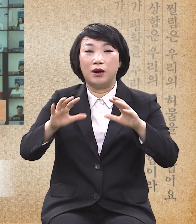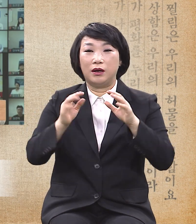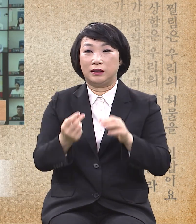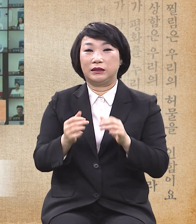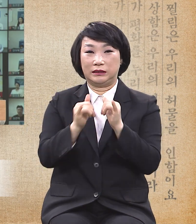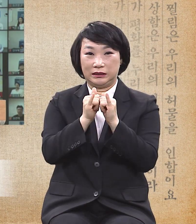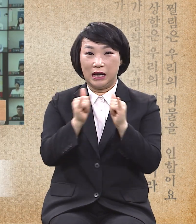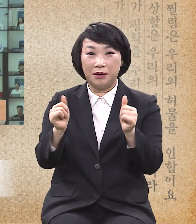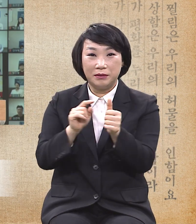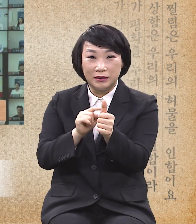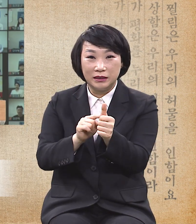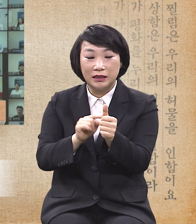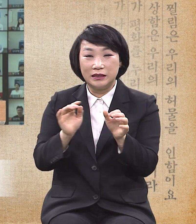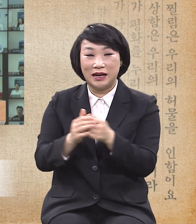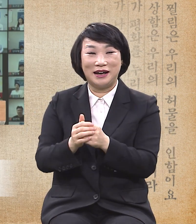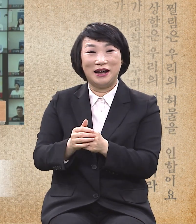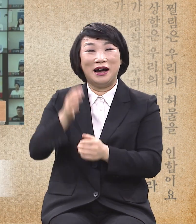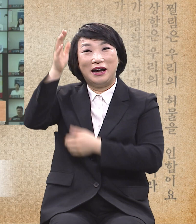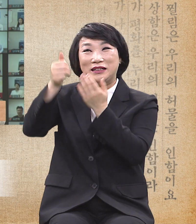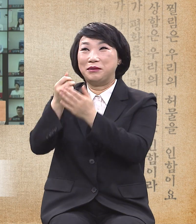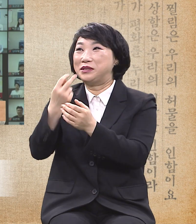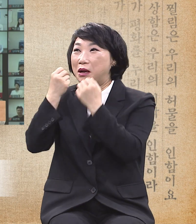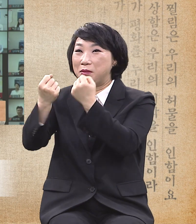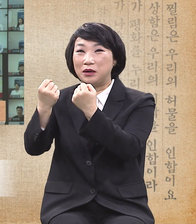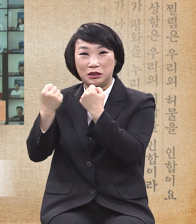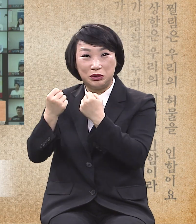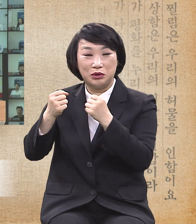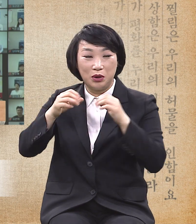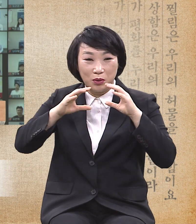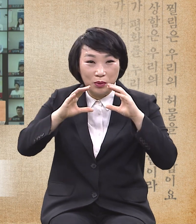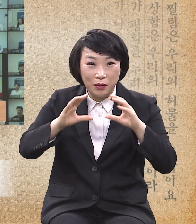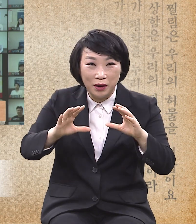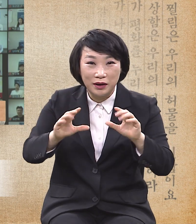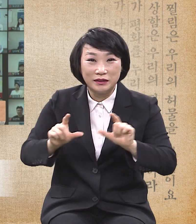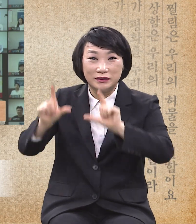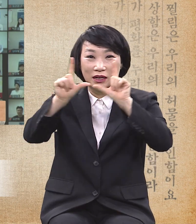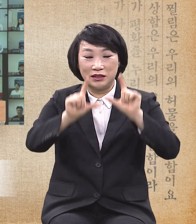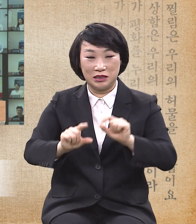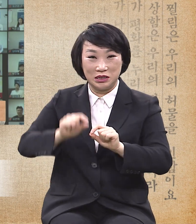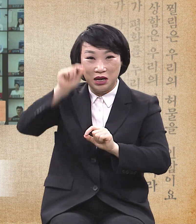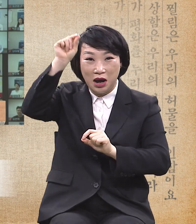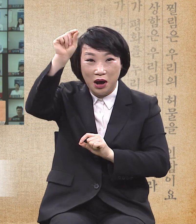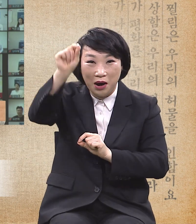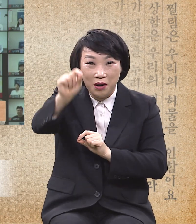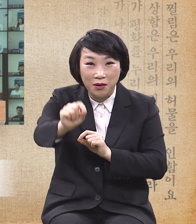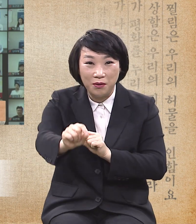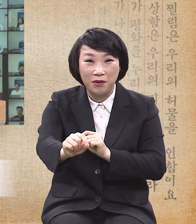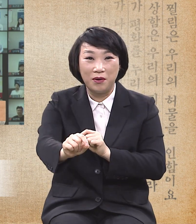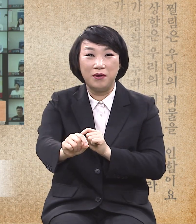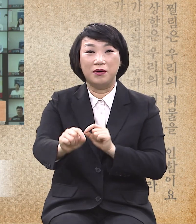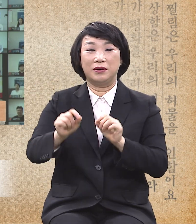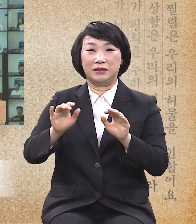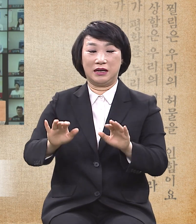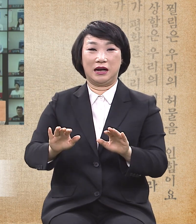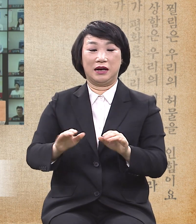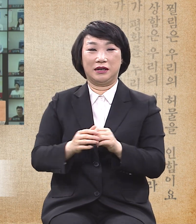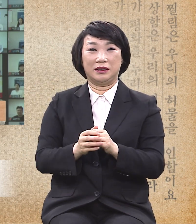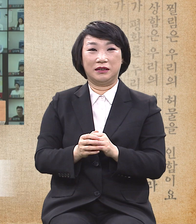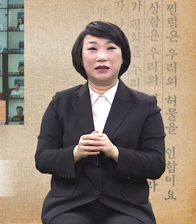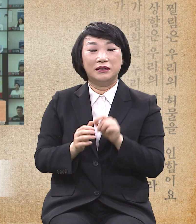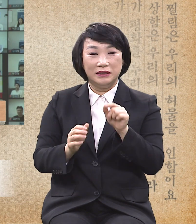불어넣으시니 하나님의 생기 영원히 사는 항구적